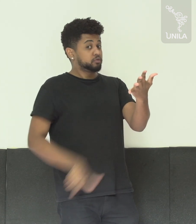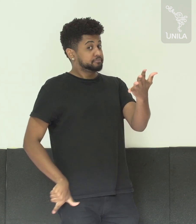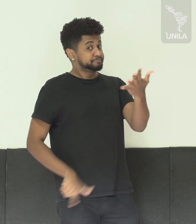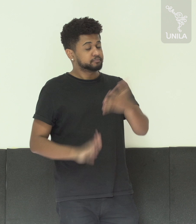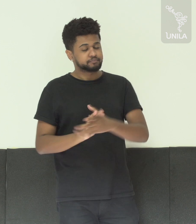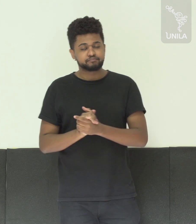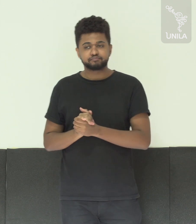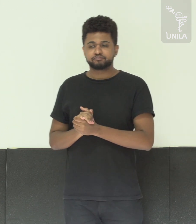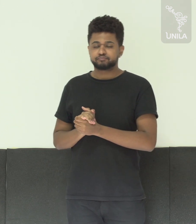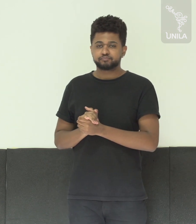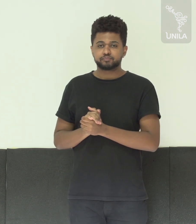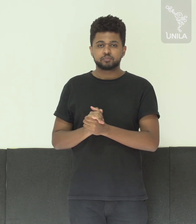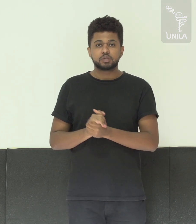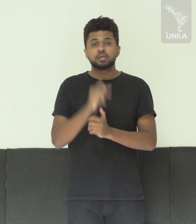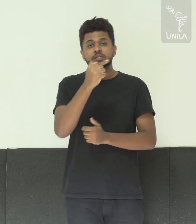inexistente.